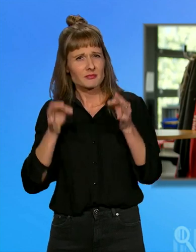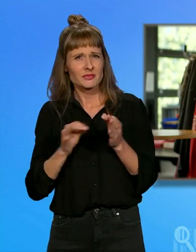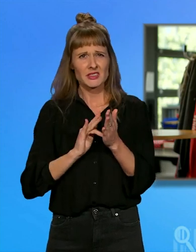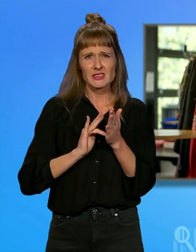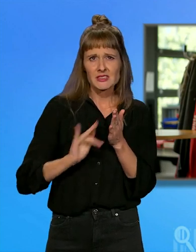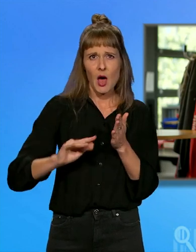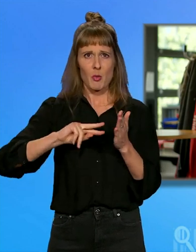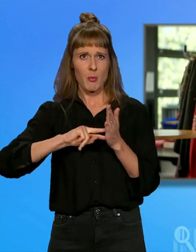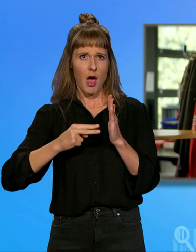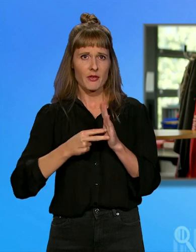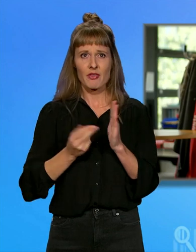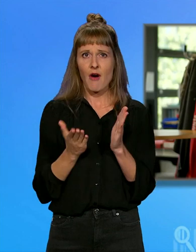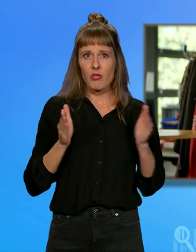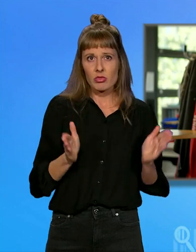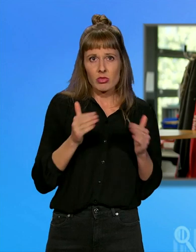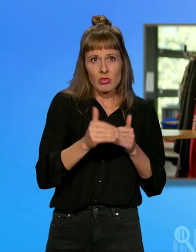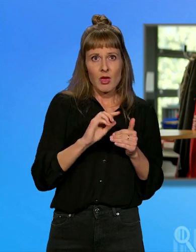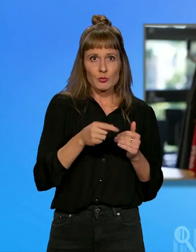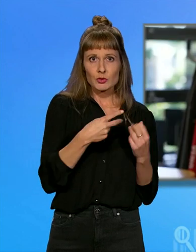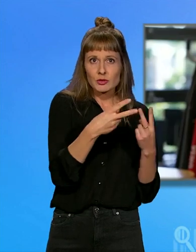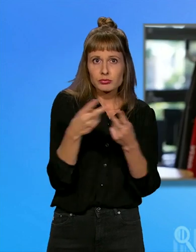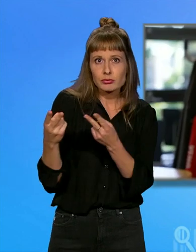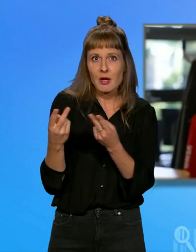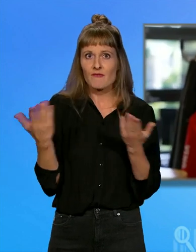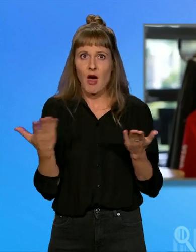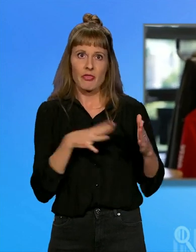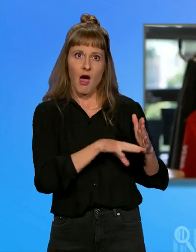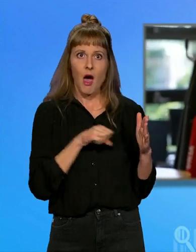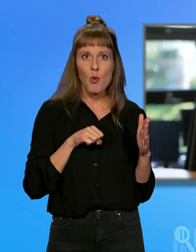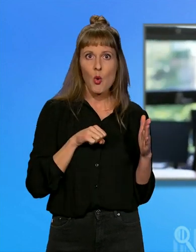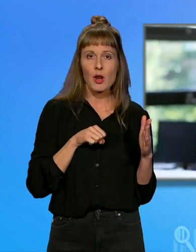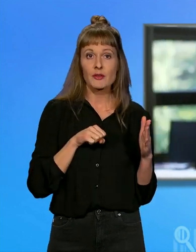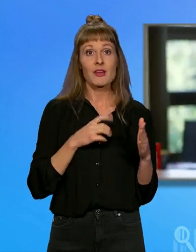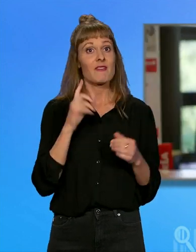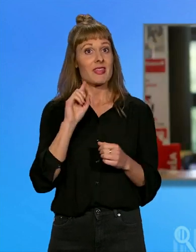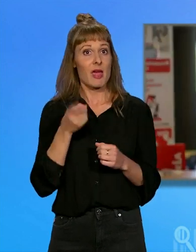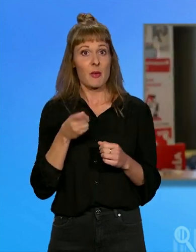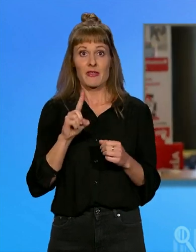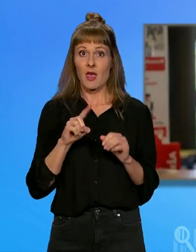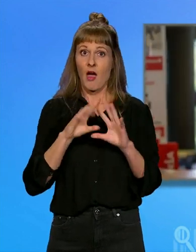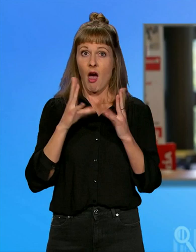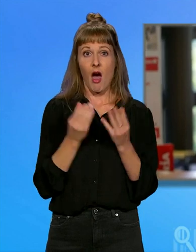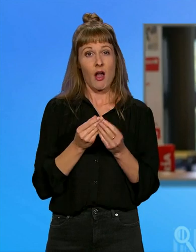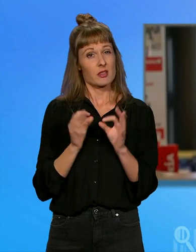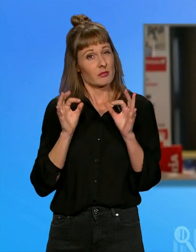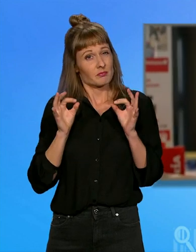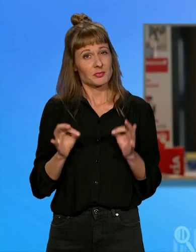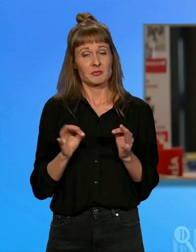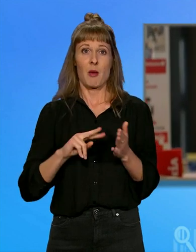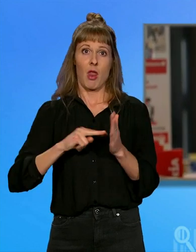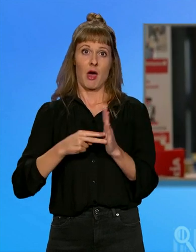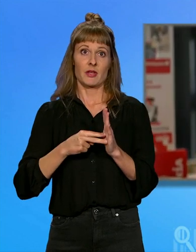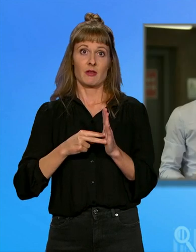wenn welches Päckchen glatt wird, wenn welche Abholung gemacht wird. Das macht DPD für all die Arbeitnehmenden, die dann schlussendlich bei Subunternehmern angestellt